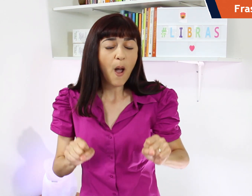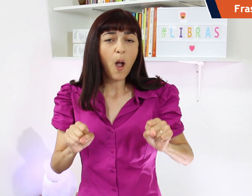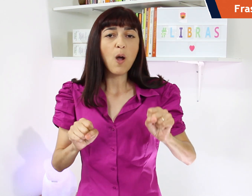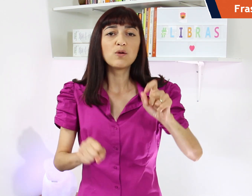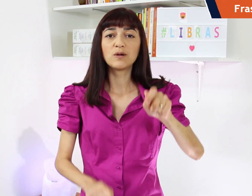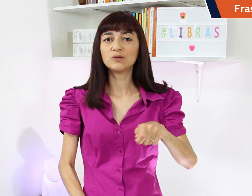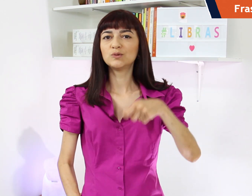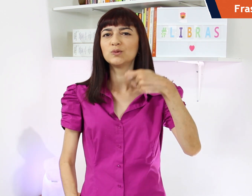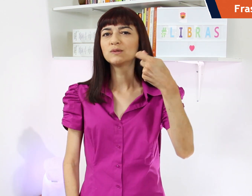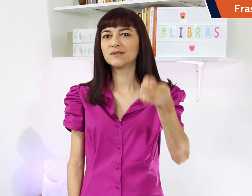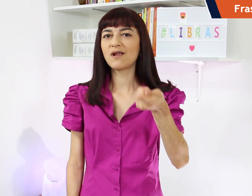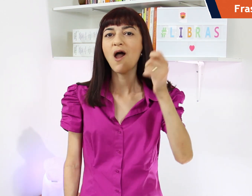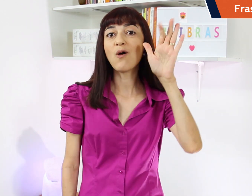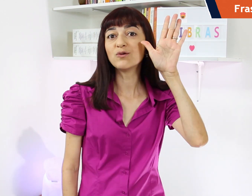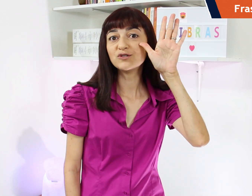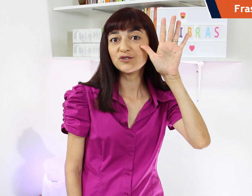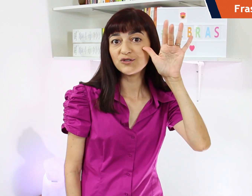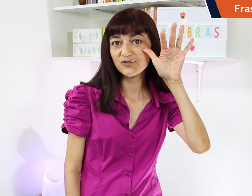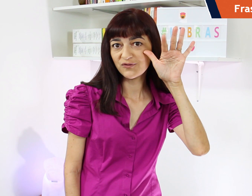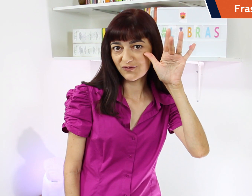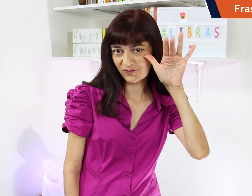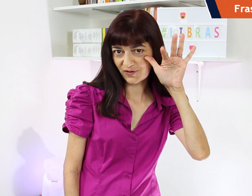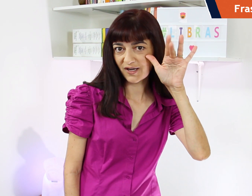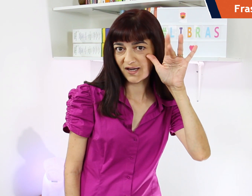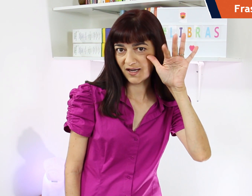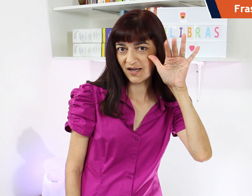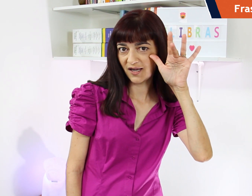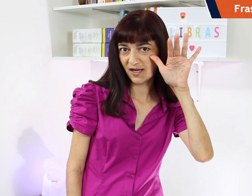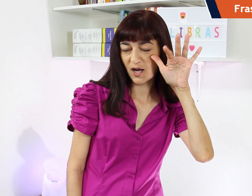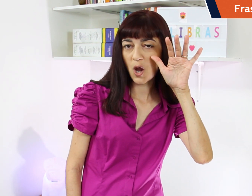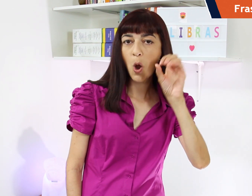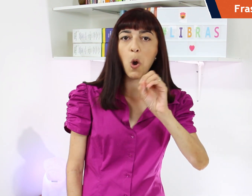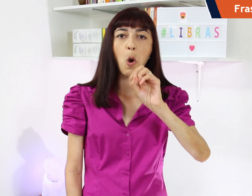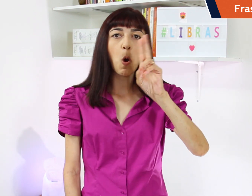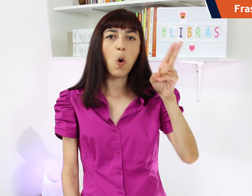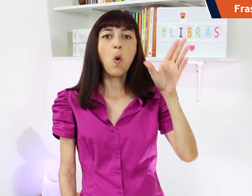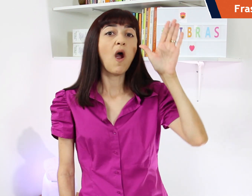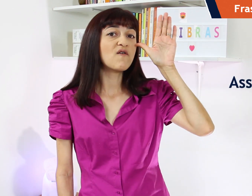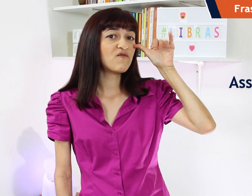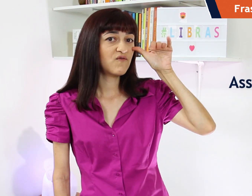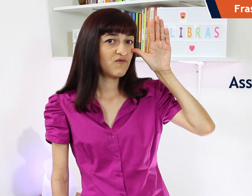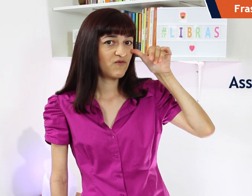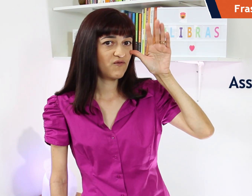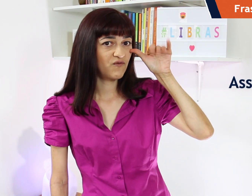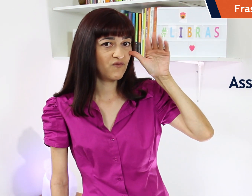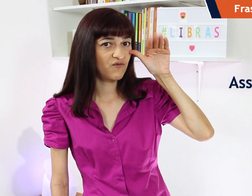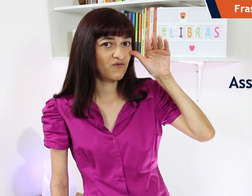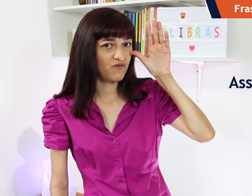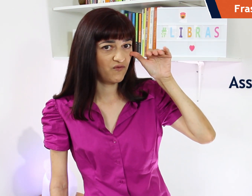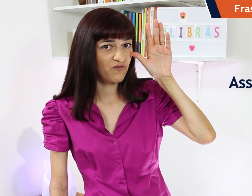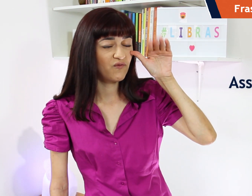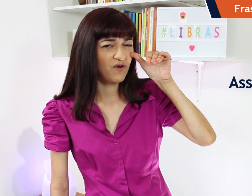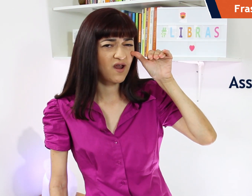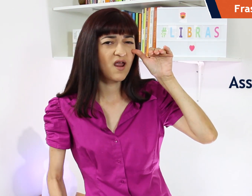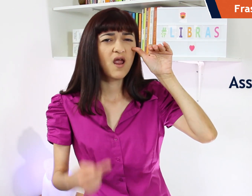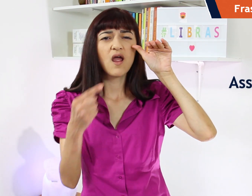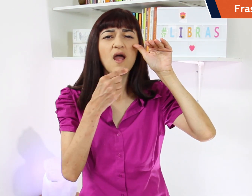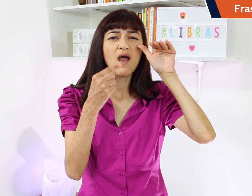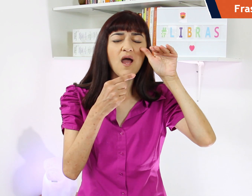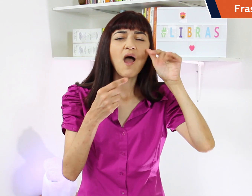jornal da TV. Quando eu faço dessa forma, é como se eu estivesse vendo durante mais tempo, ou se eu estivesse assistindo. É uma coisa mais demorada,